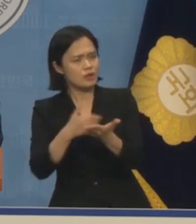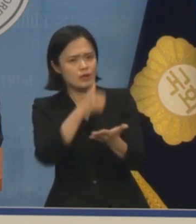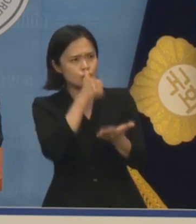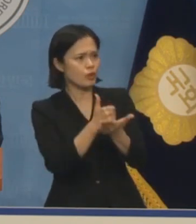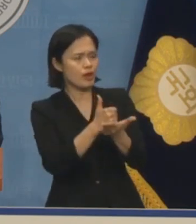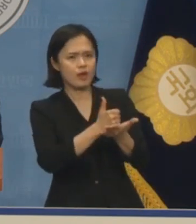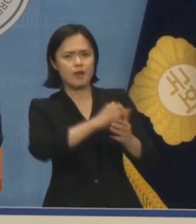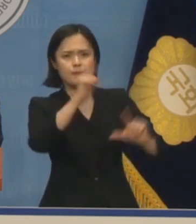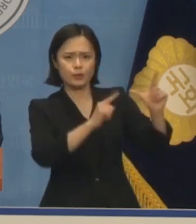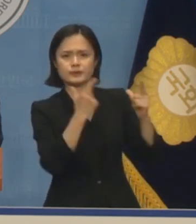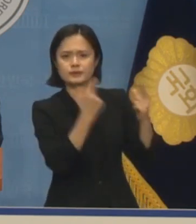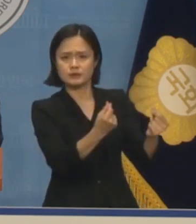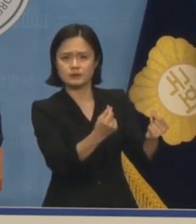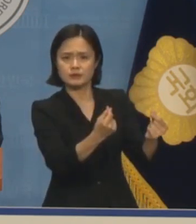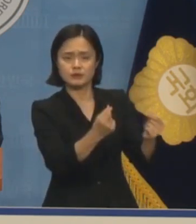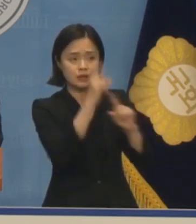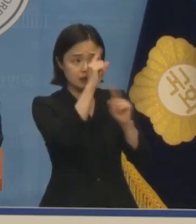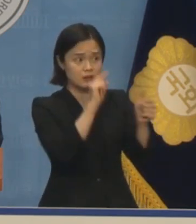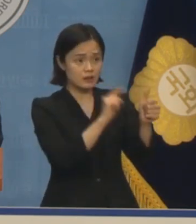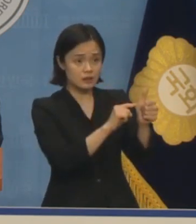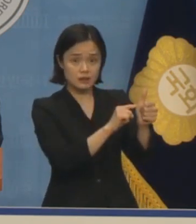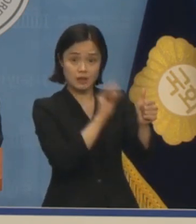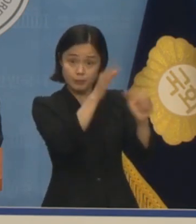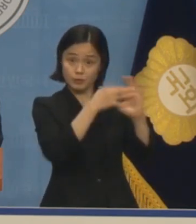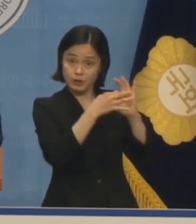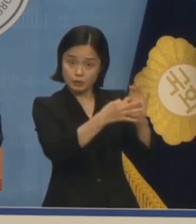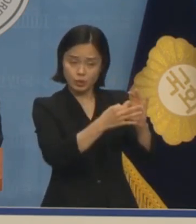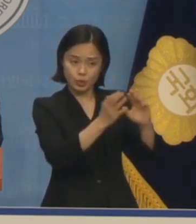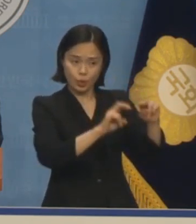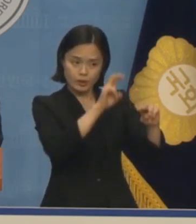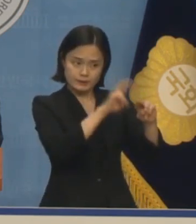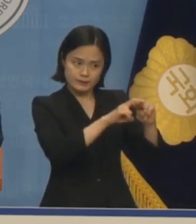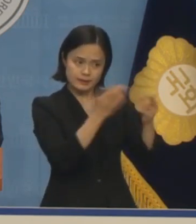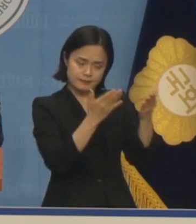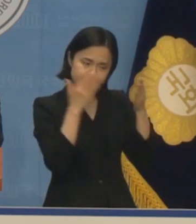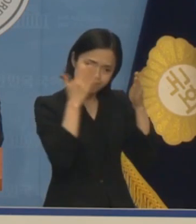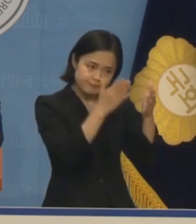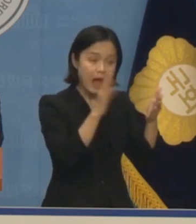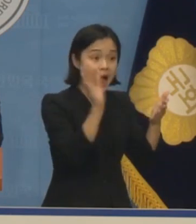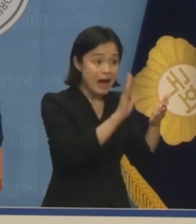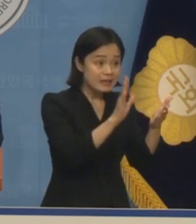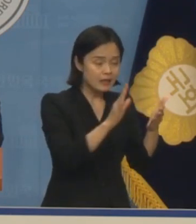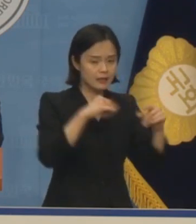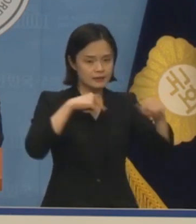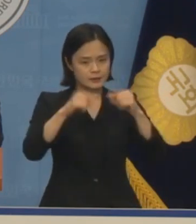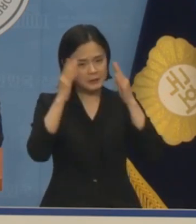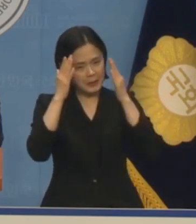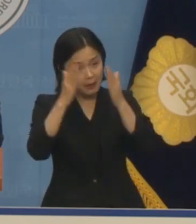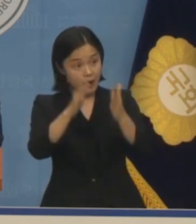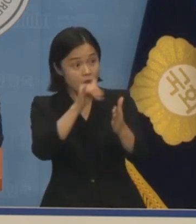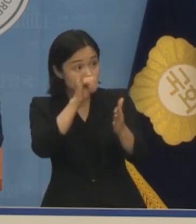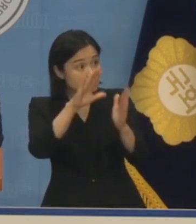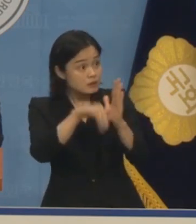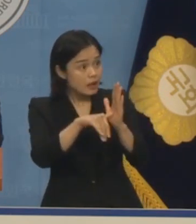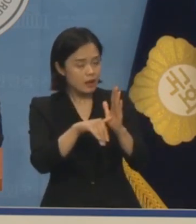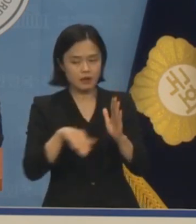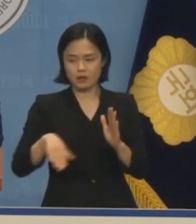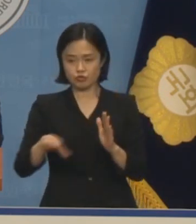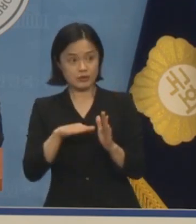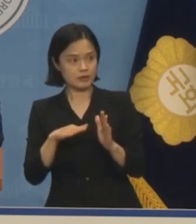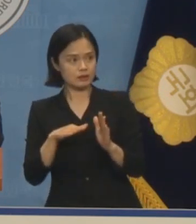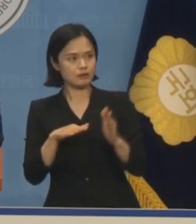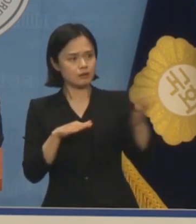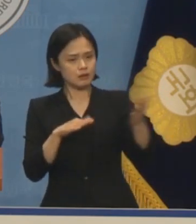행위입니다. 이원석 검찰총장이 계속해서 공직이 아닌 정치에만 골몰한다면 우리 위원회는 더 이상 국민이 피해보지